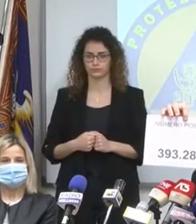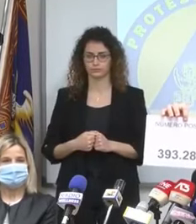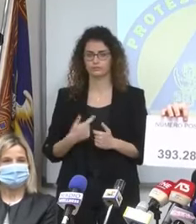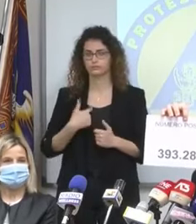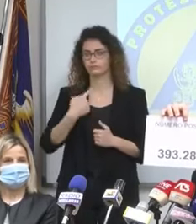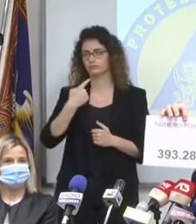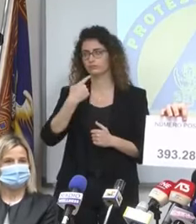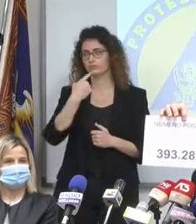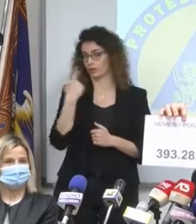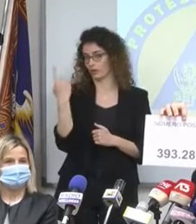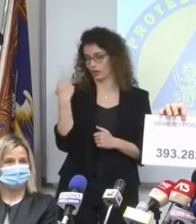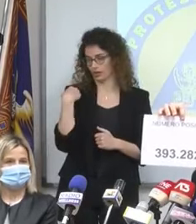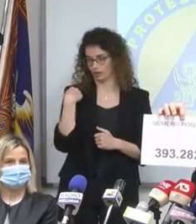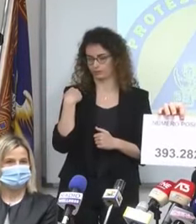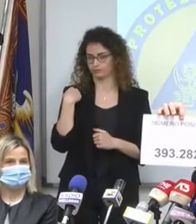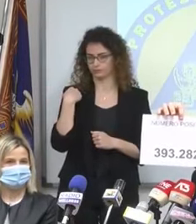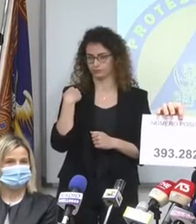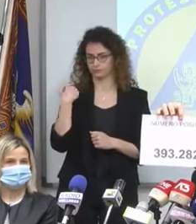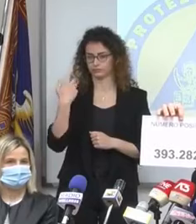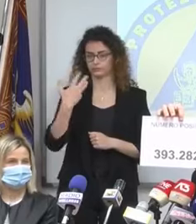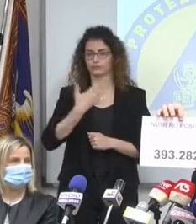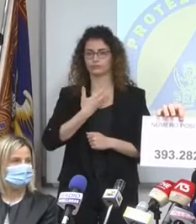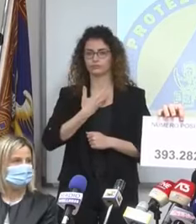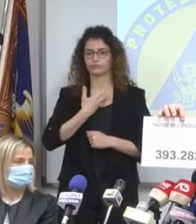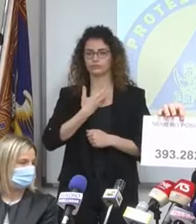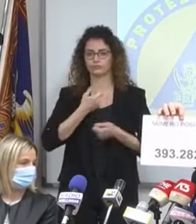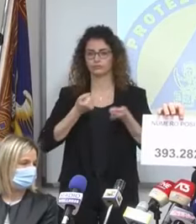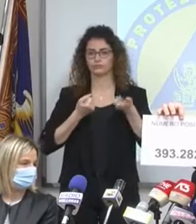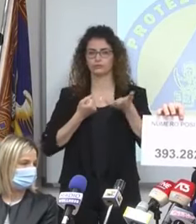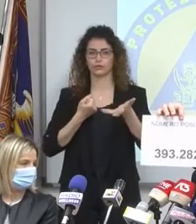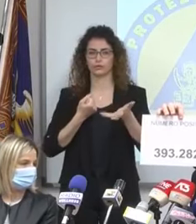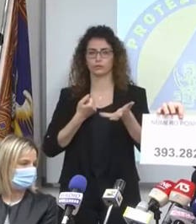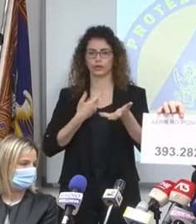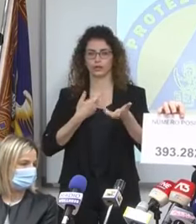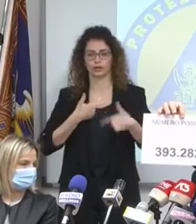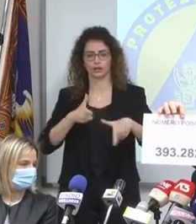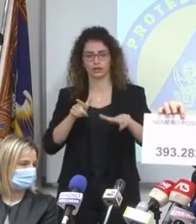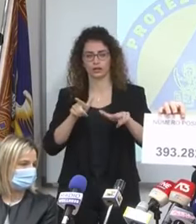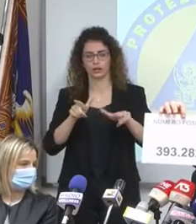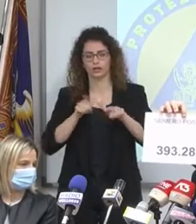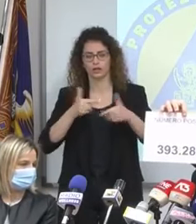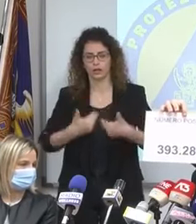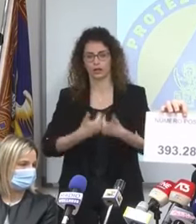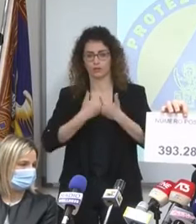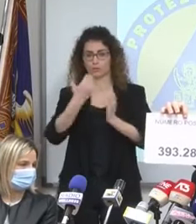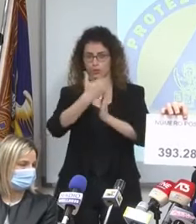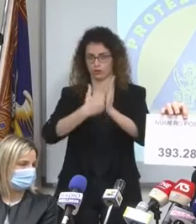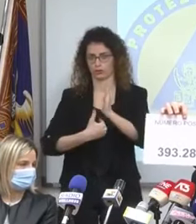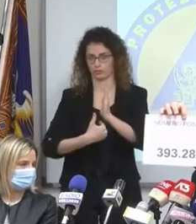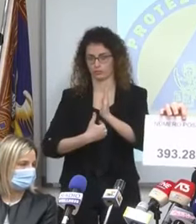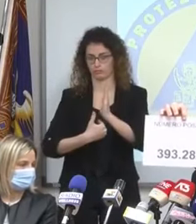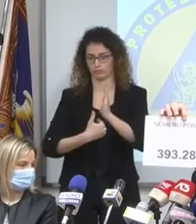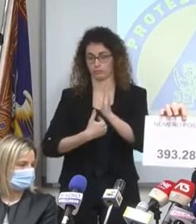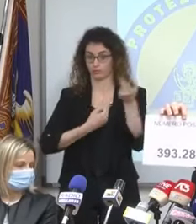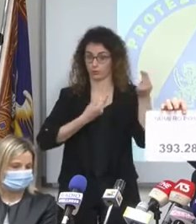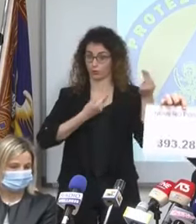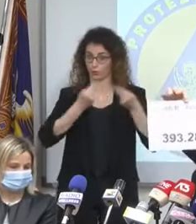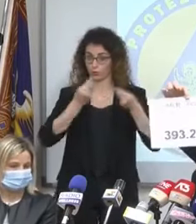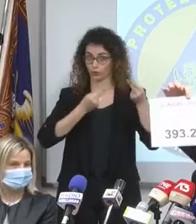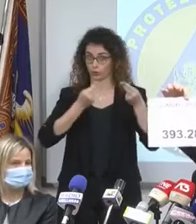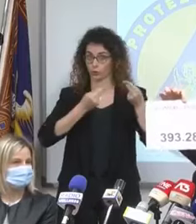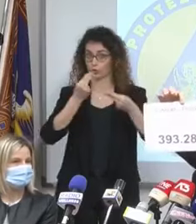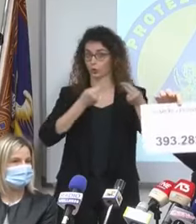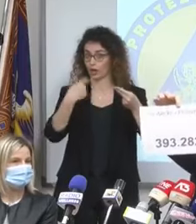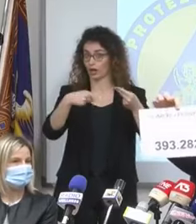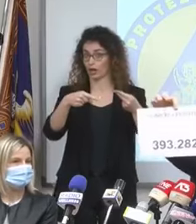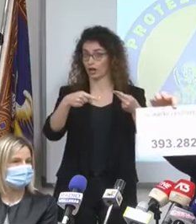Come dicevo ieri, noi abbiamo dei parametri che sono quelli che ci aiutano nella programmazione. Di questi totale, questo è